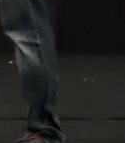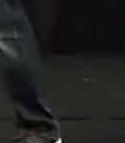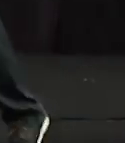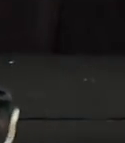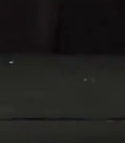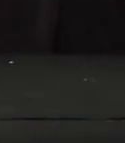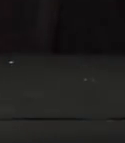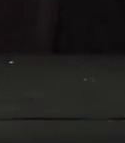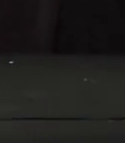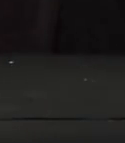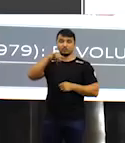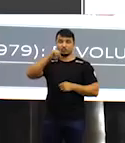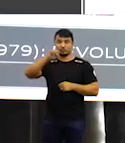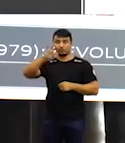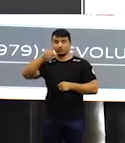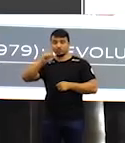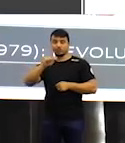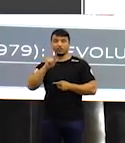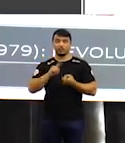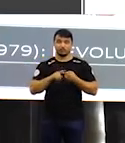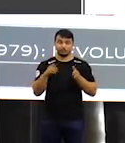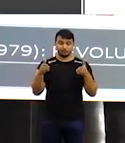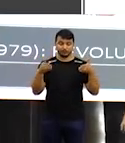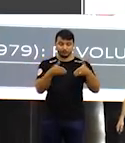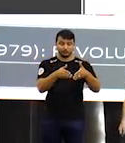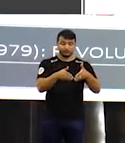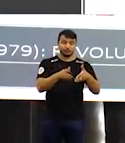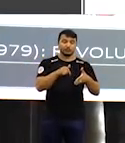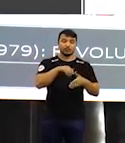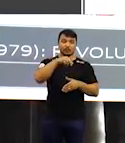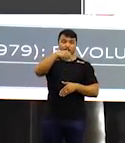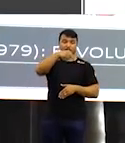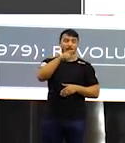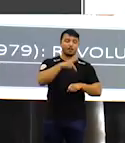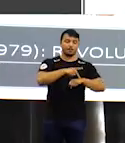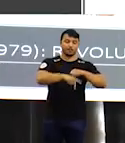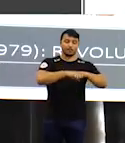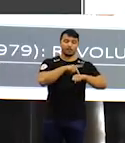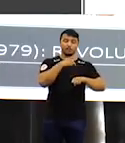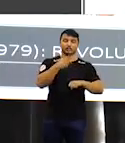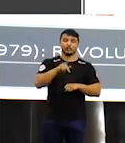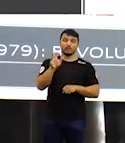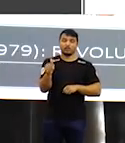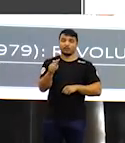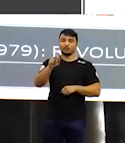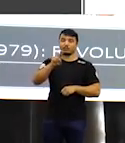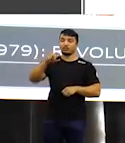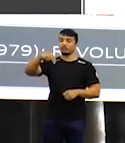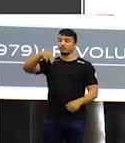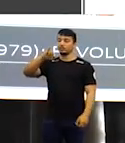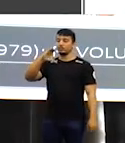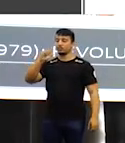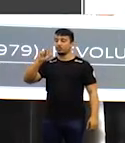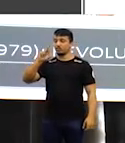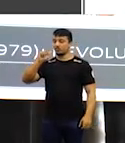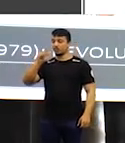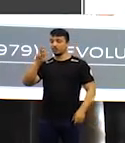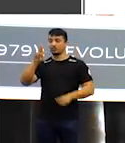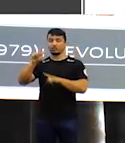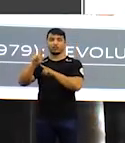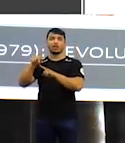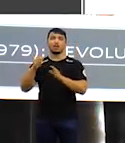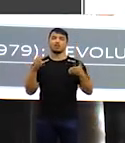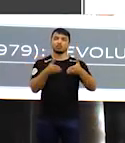Revolução de Daniel Ortega, a Revolução Sandinista da Nicarágua, cujas tendências eram de